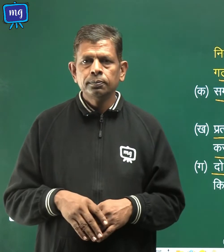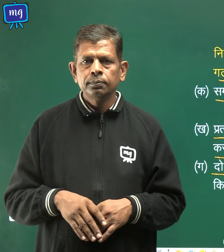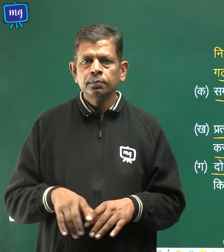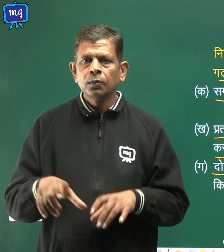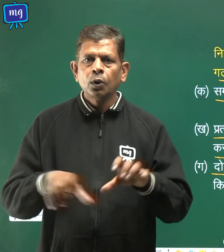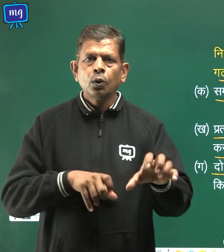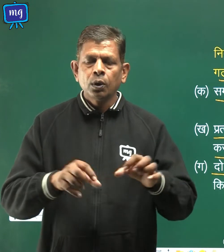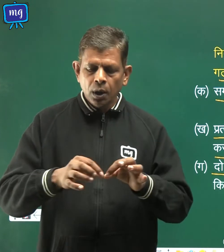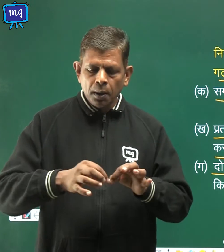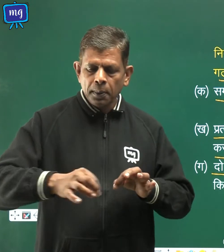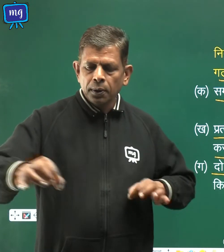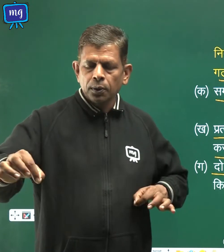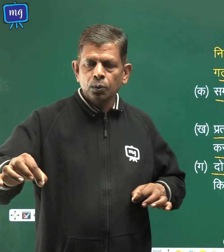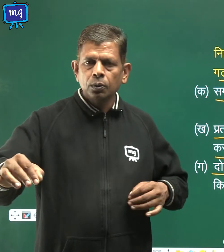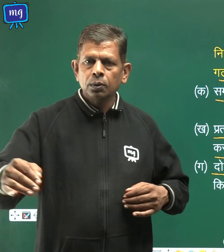बीच की दूरियां